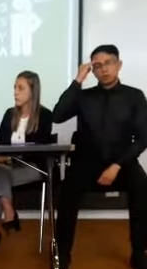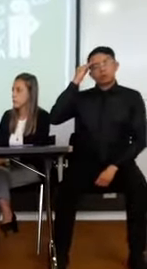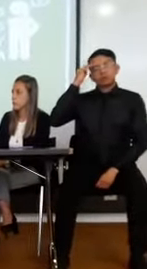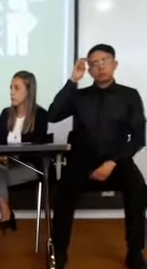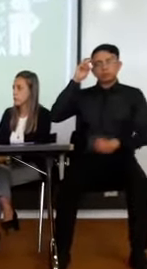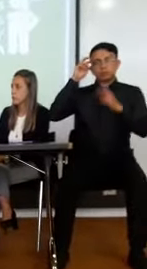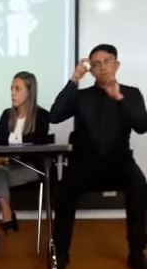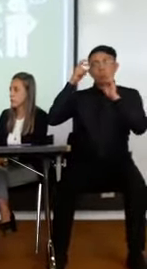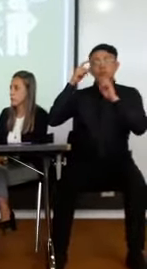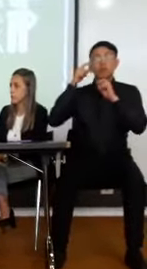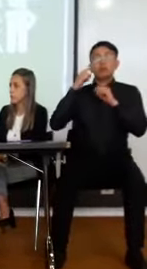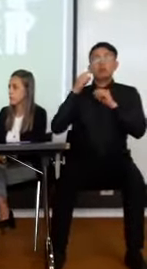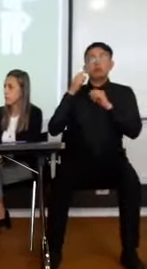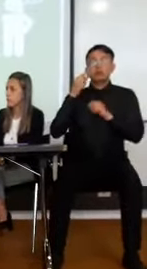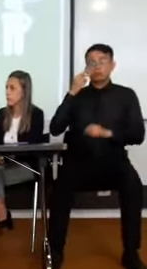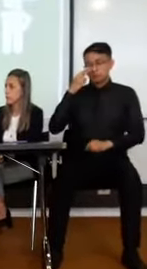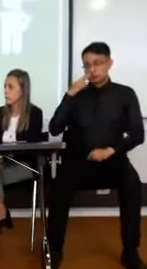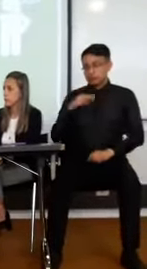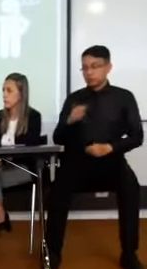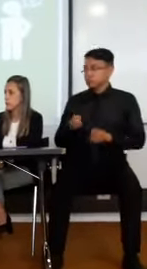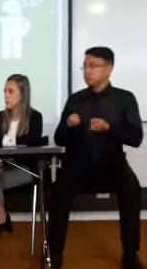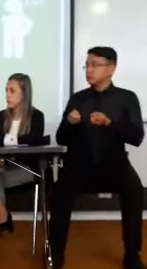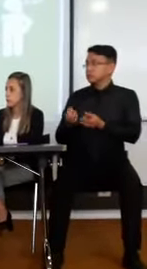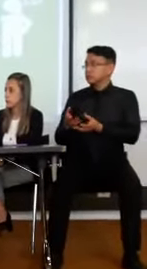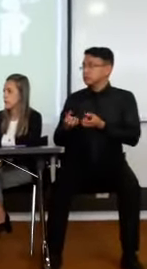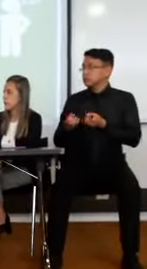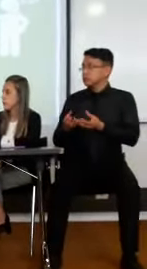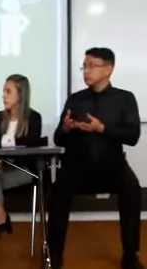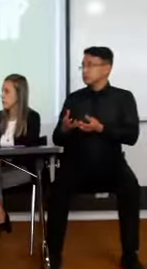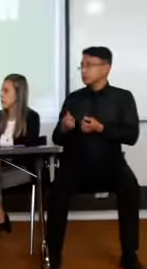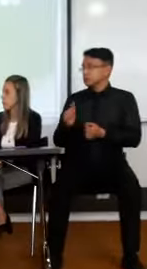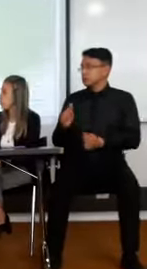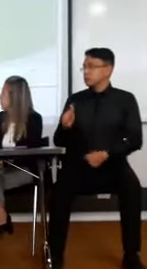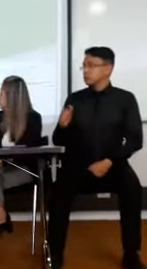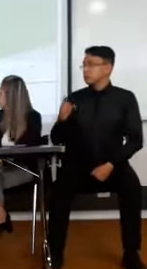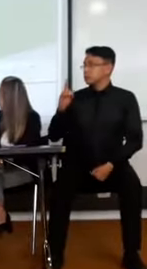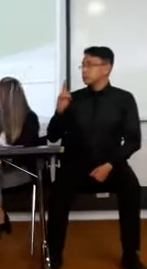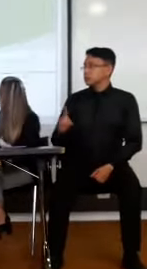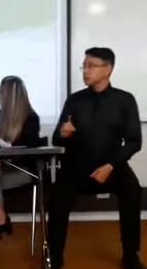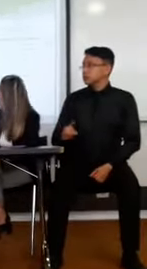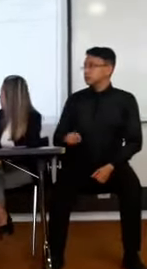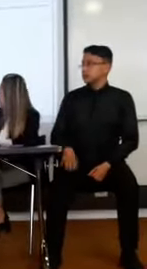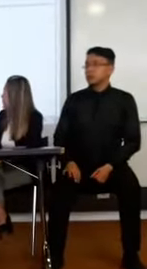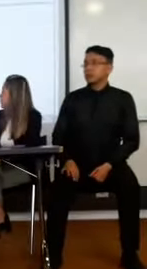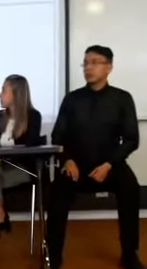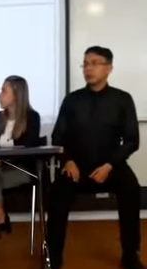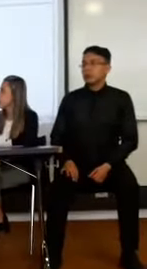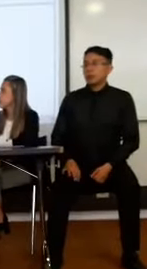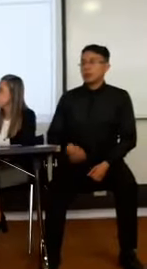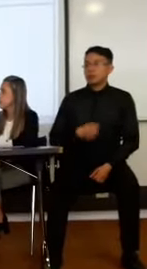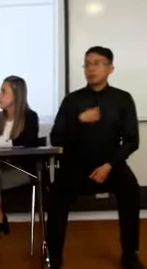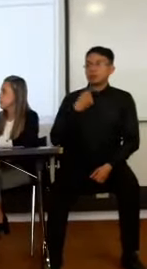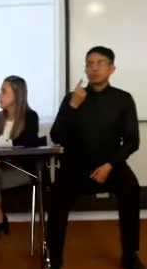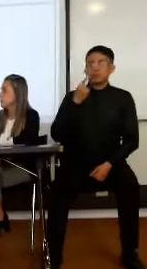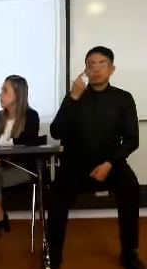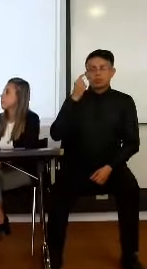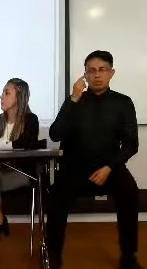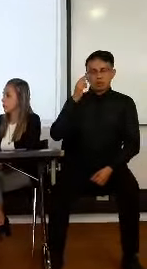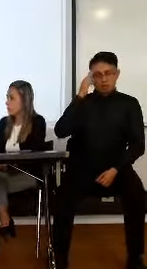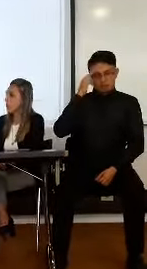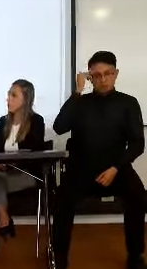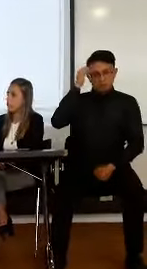brindar apoyos para que mi hijo tome sus propias decisiones. Entonces, como ustedes verán, no es un producto netamente académico, es un